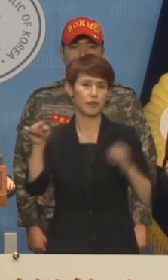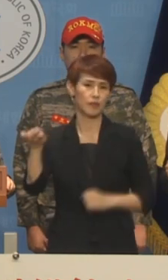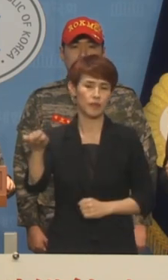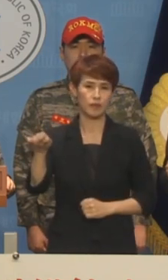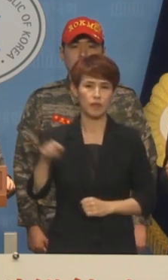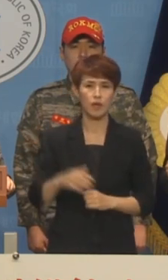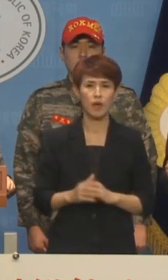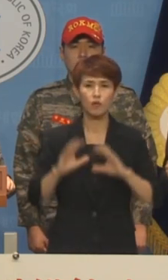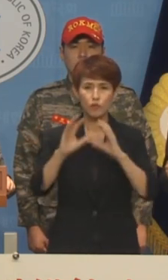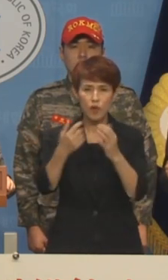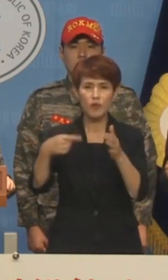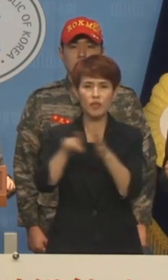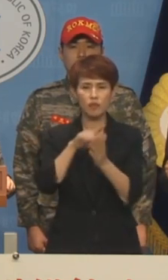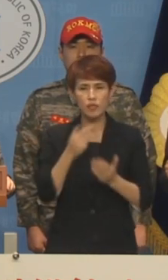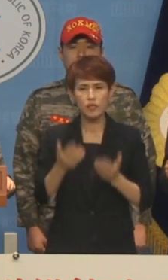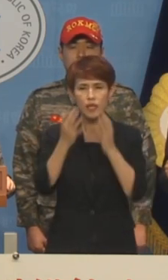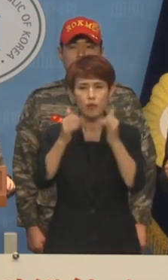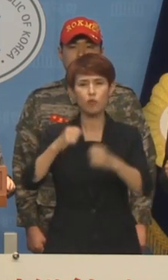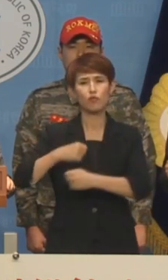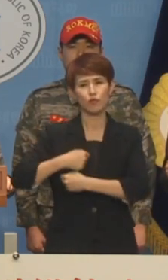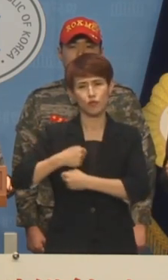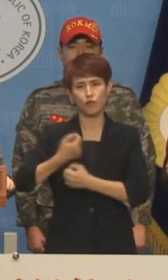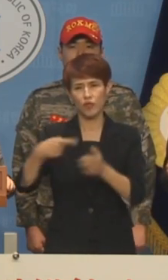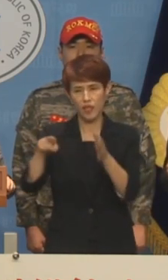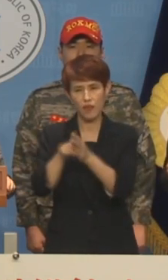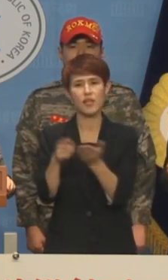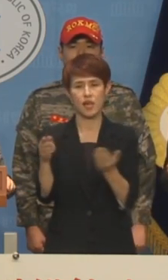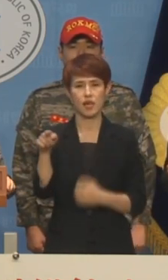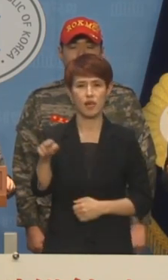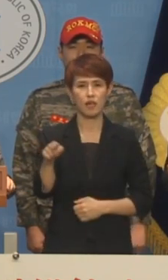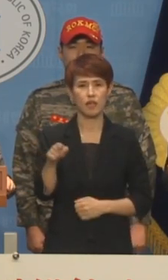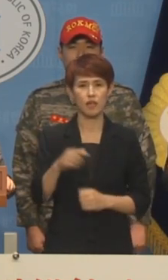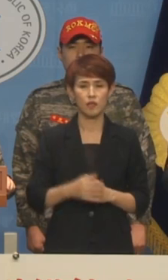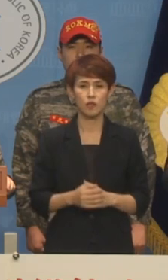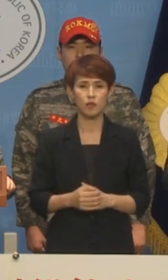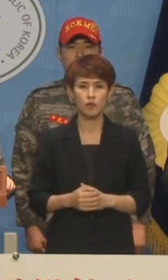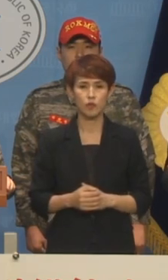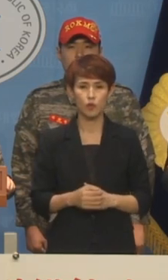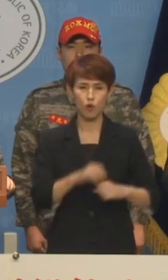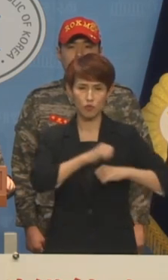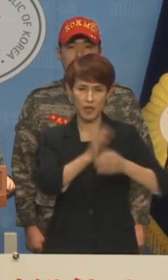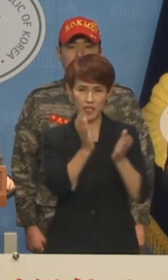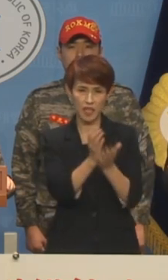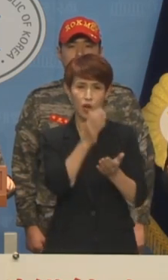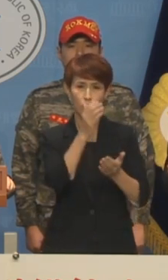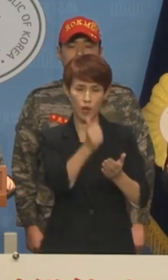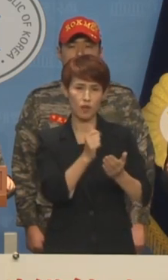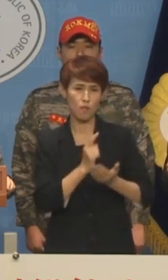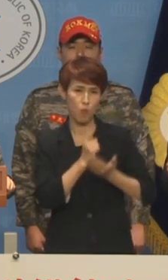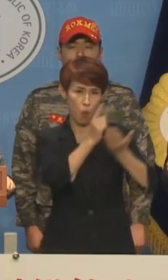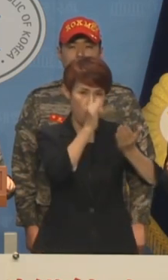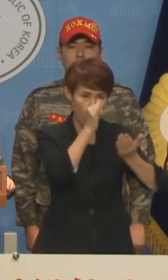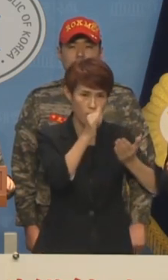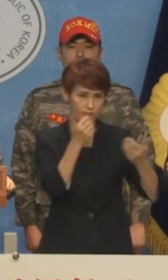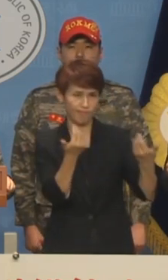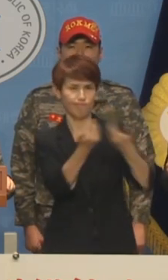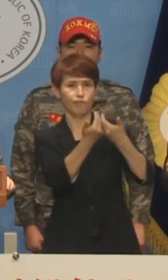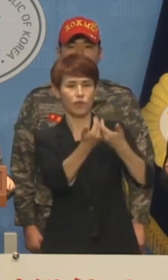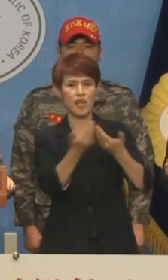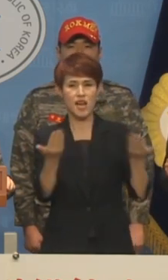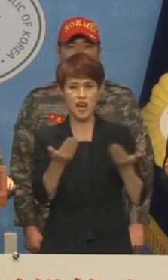희생한 군인에 대한 예우의 문제이고 법과 원칙대로 사령관, 참모총장, 국방장관까지 보고하고 외압에 맞서서 당당하게 일을